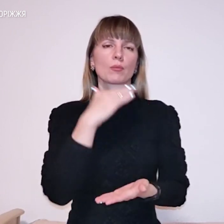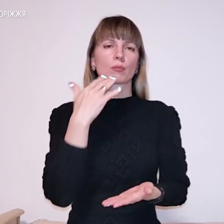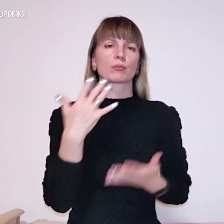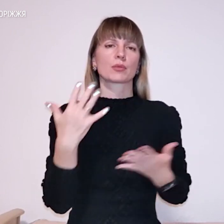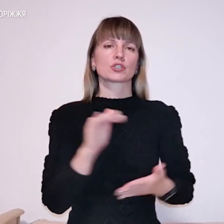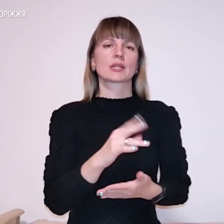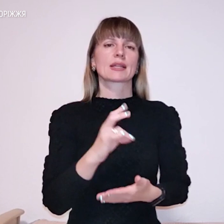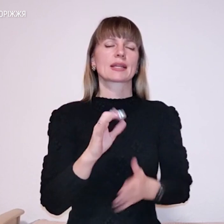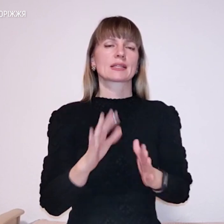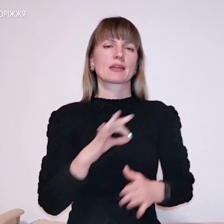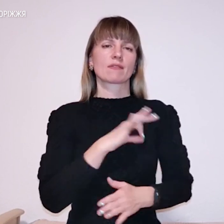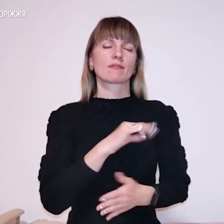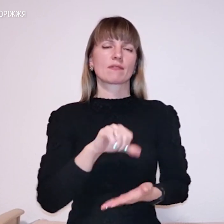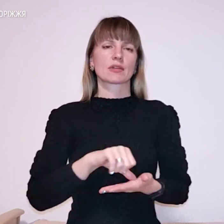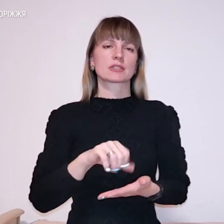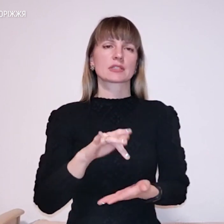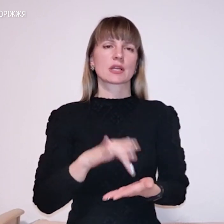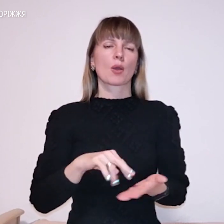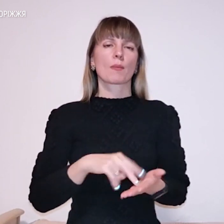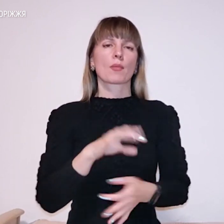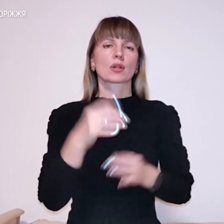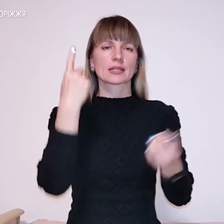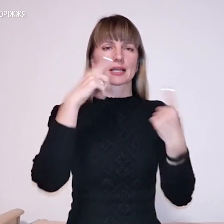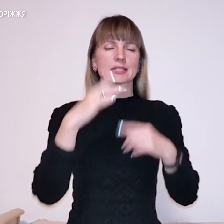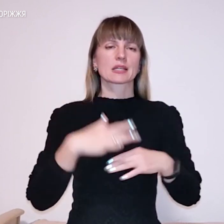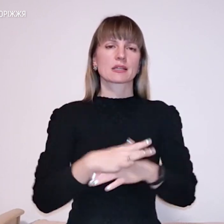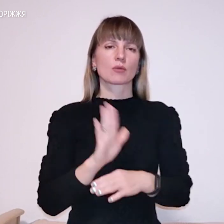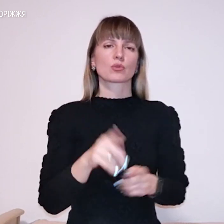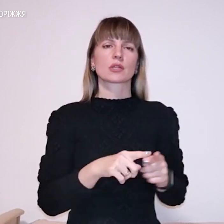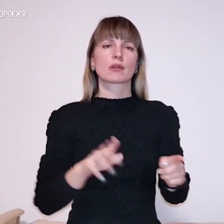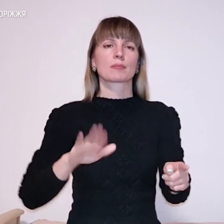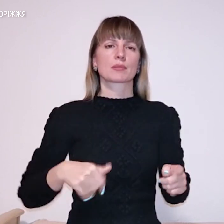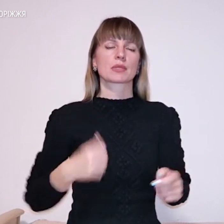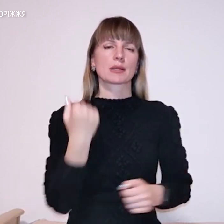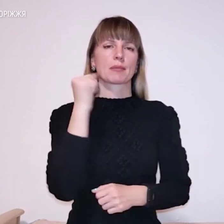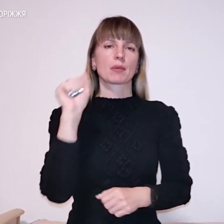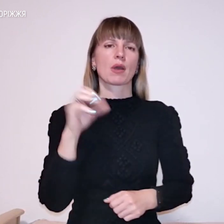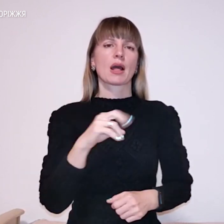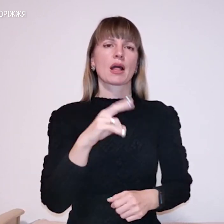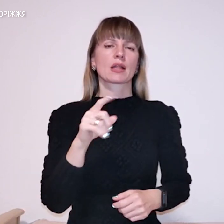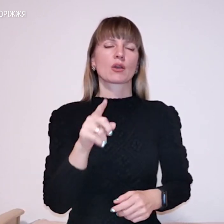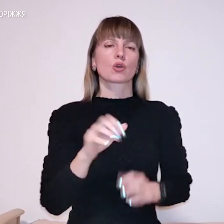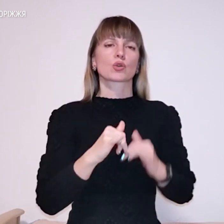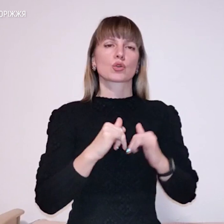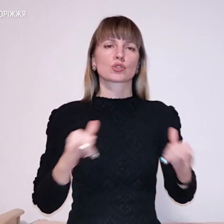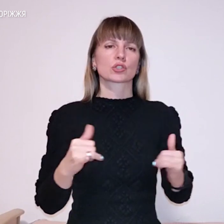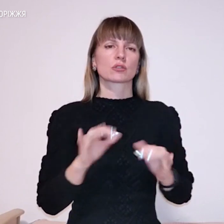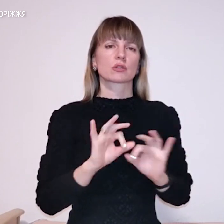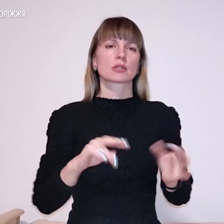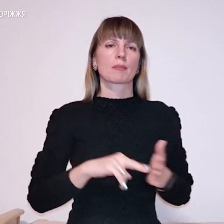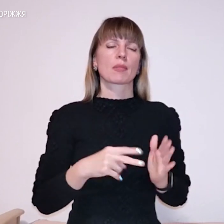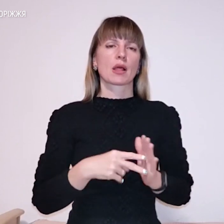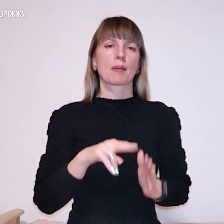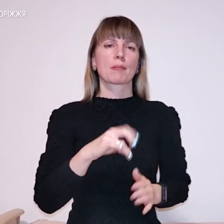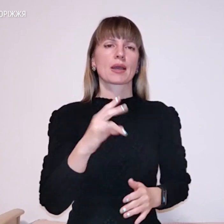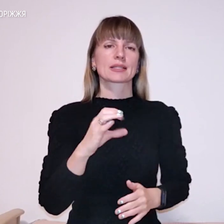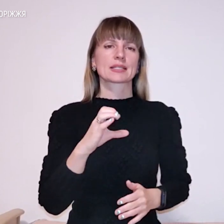лише вихованців центру. Проєкт «Казки на ніч» триватиме й після перемоги, але його розширять, поділилася планами пані Світлана. Окрім